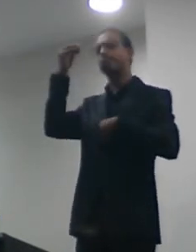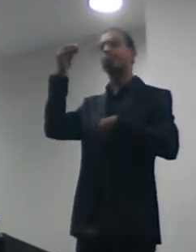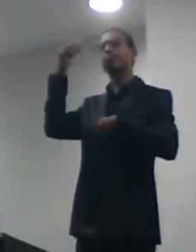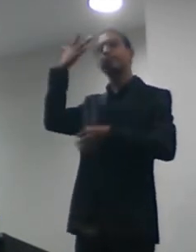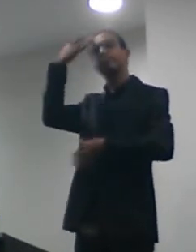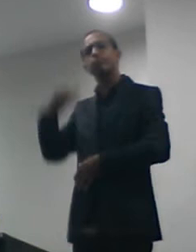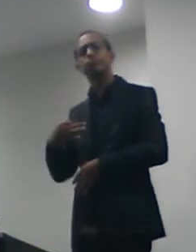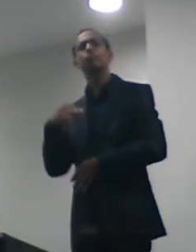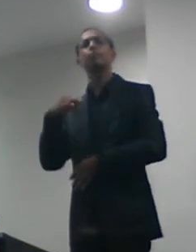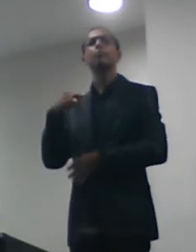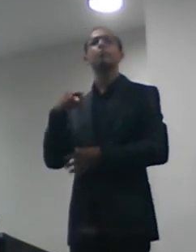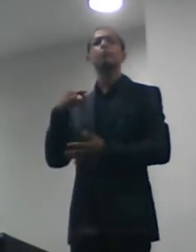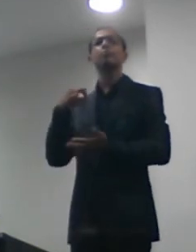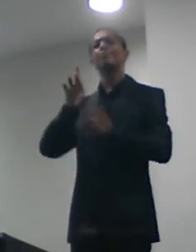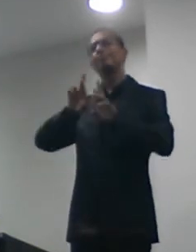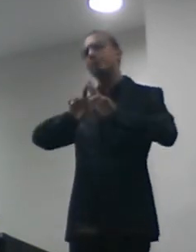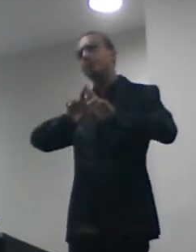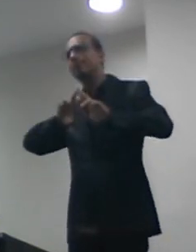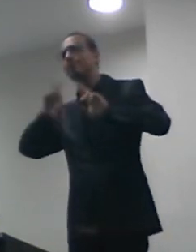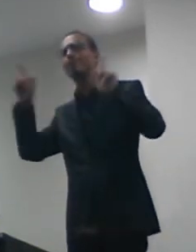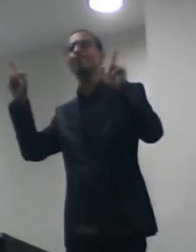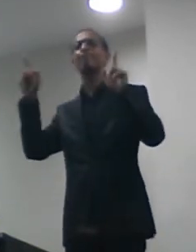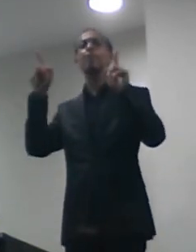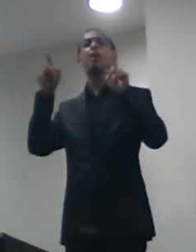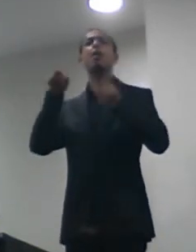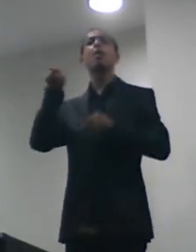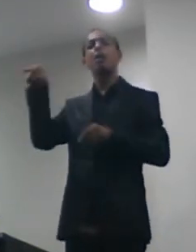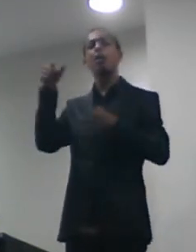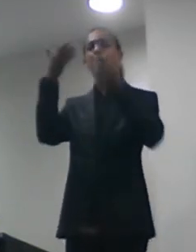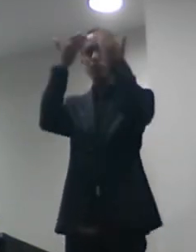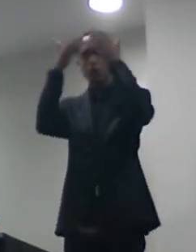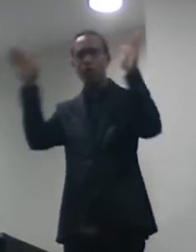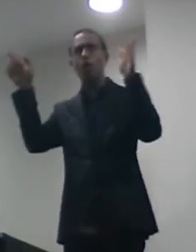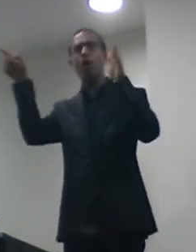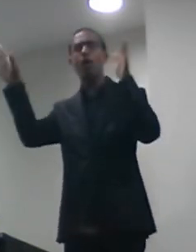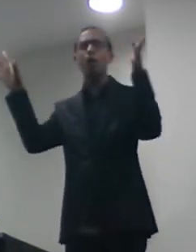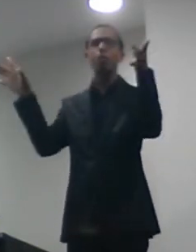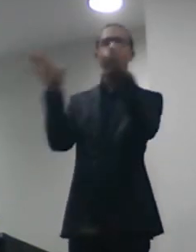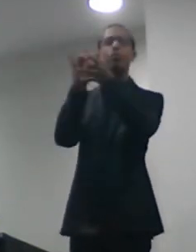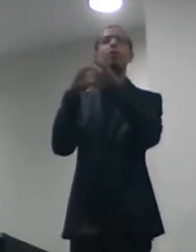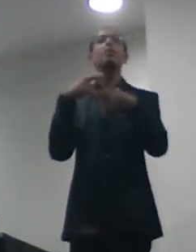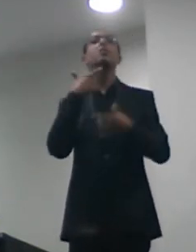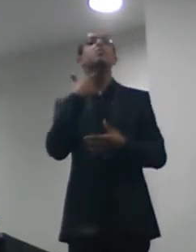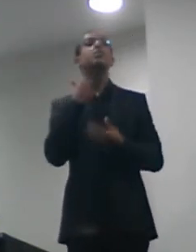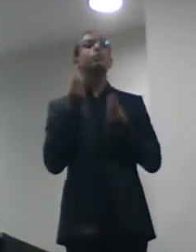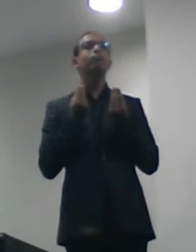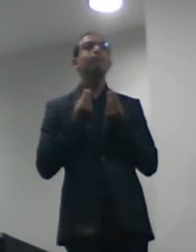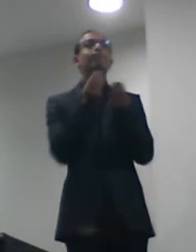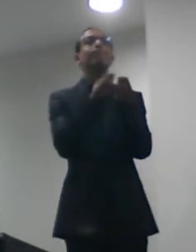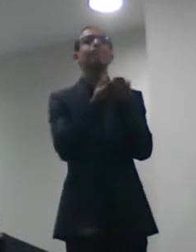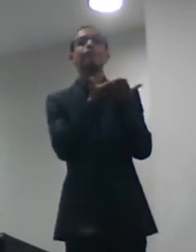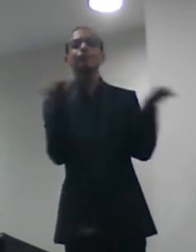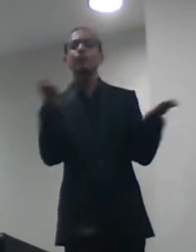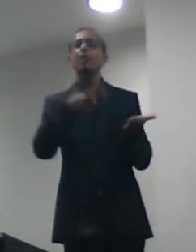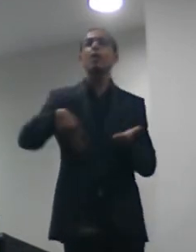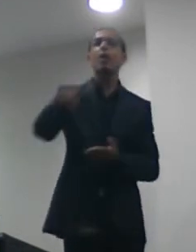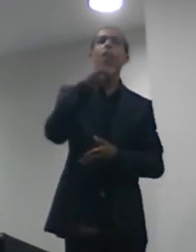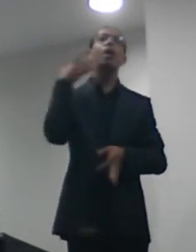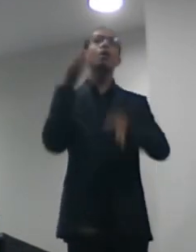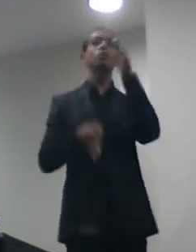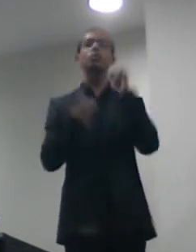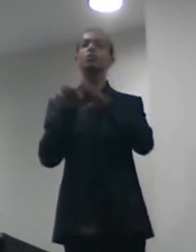que, de uma forma diversa, uma forma diferente, eles chegaram à mesma conclusão. Eu quero conseguir oferecer a justiça a todos,